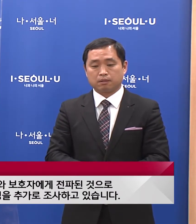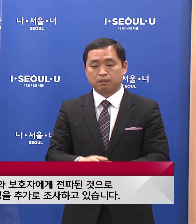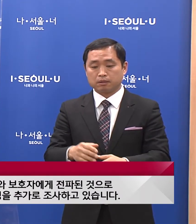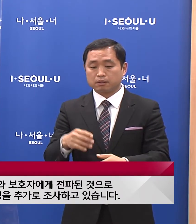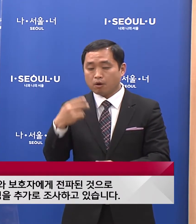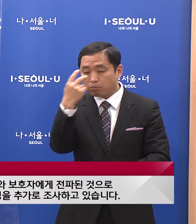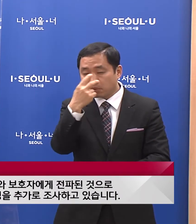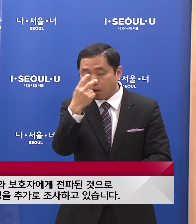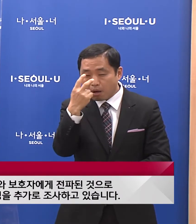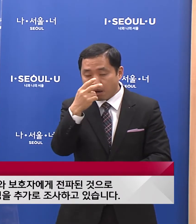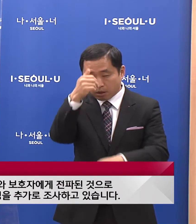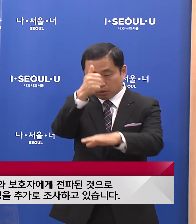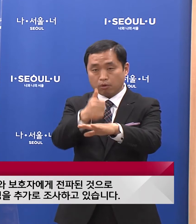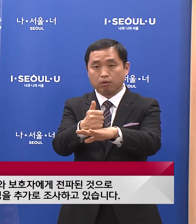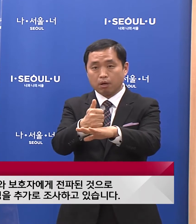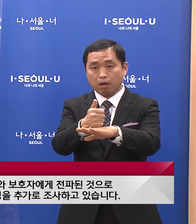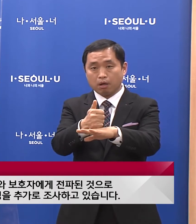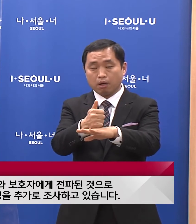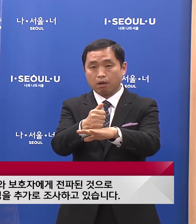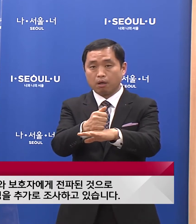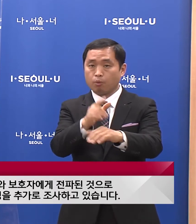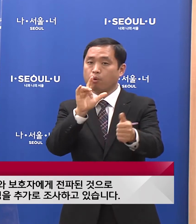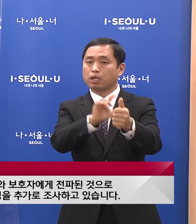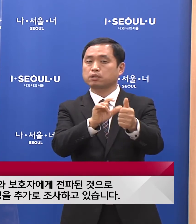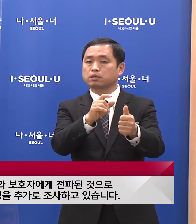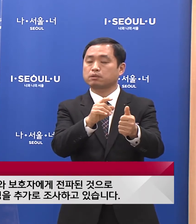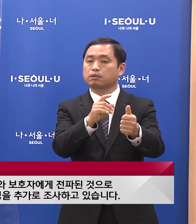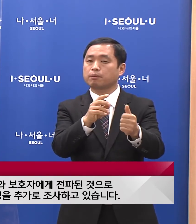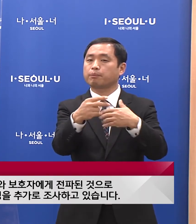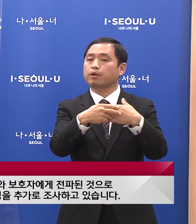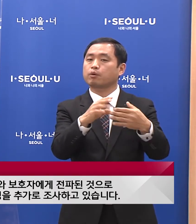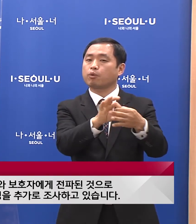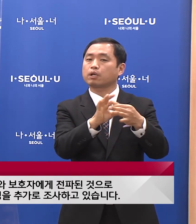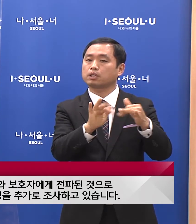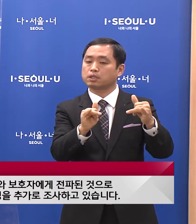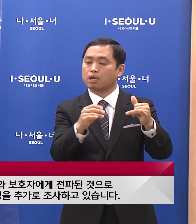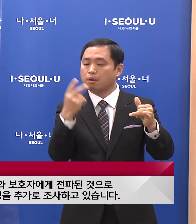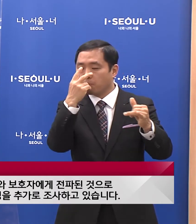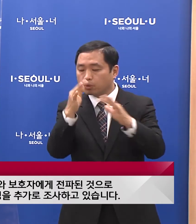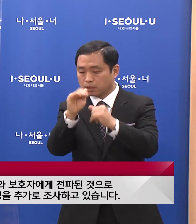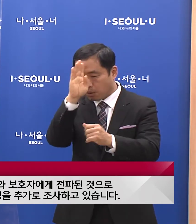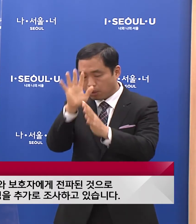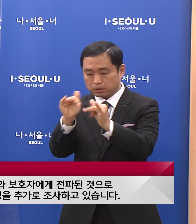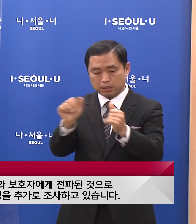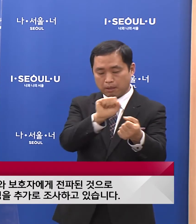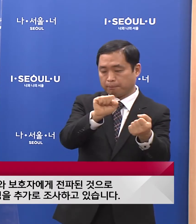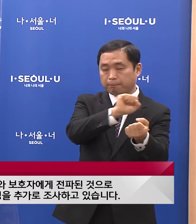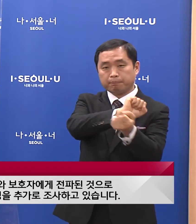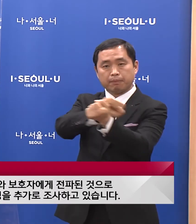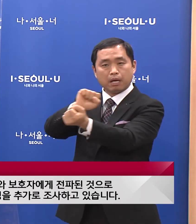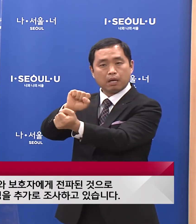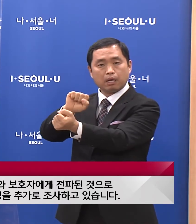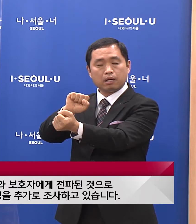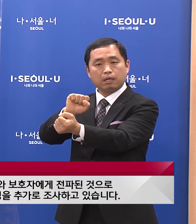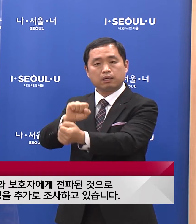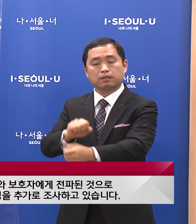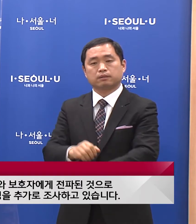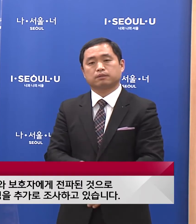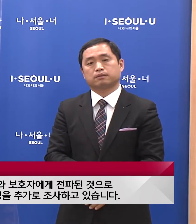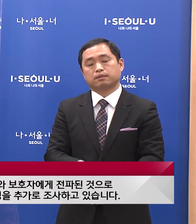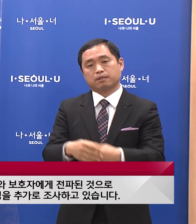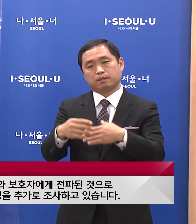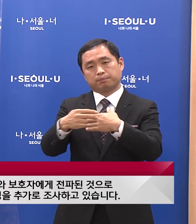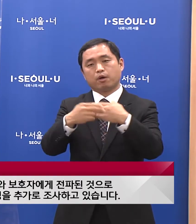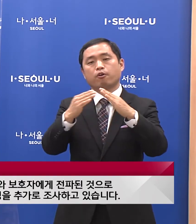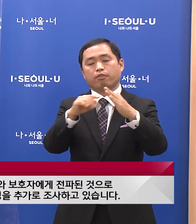검사에서 확진된 병원 관계자로부터 환자와 보호자에게 전파된 것으로 파악되어 병원